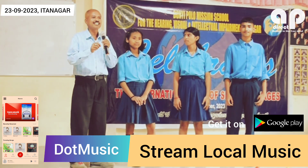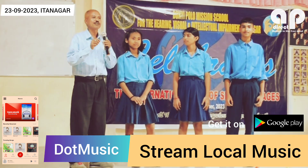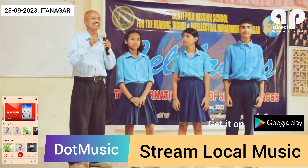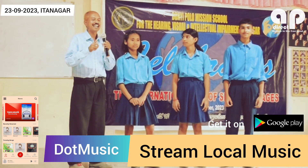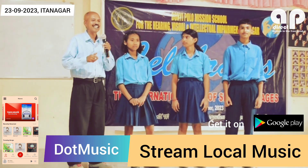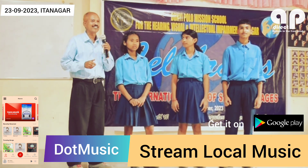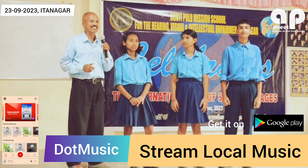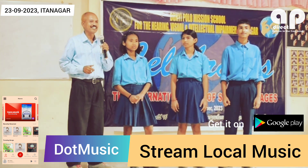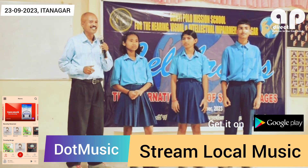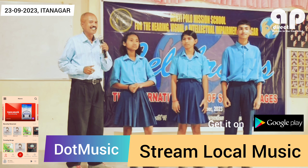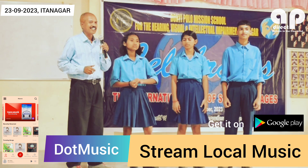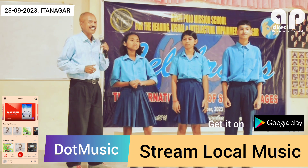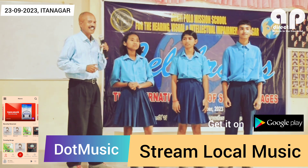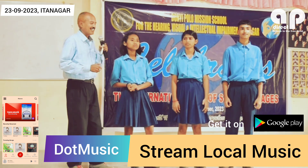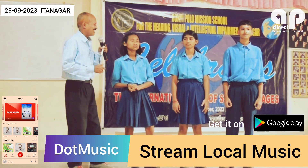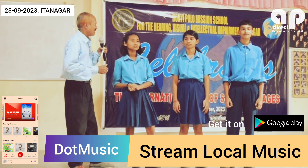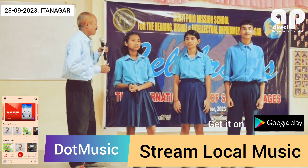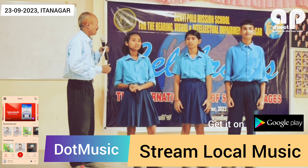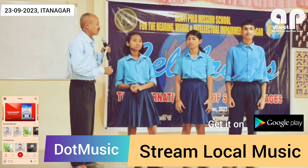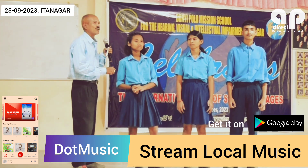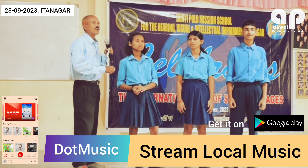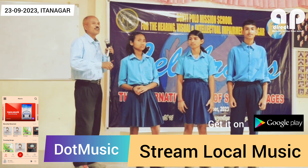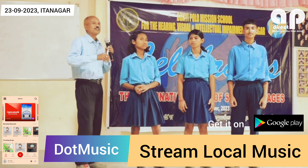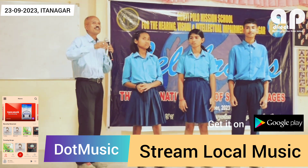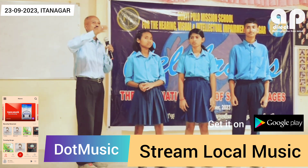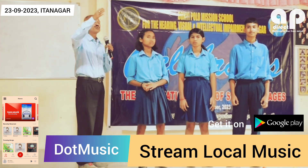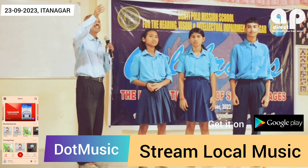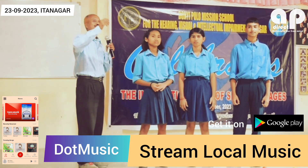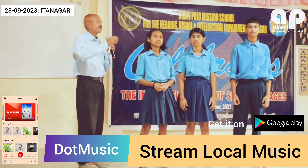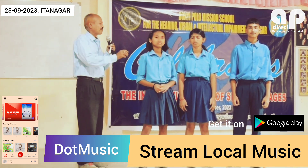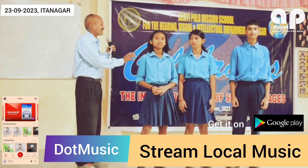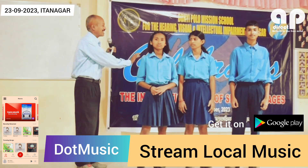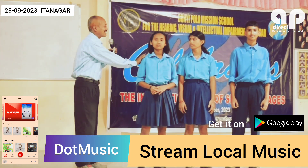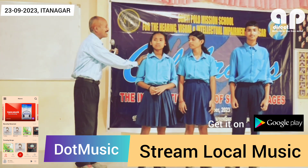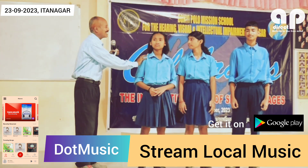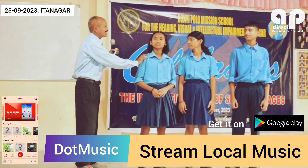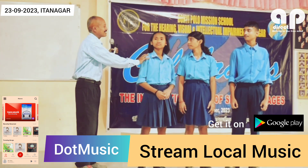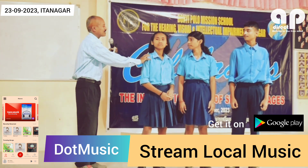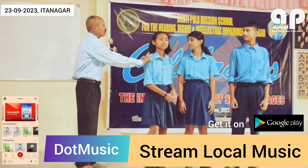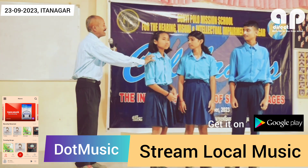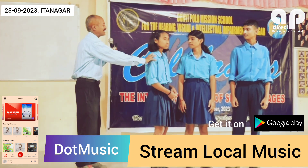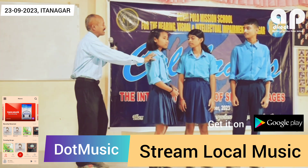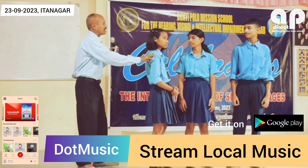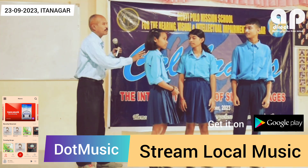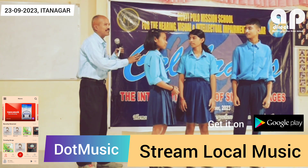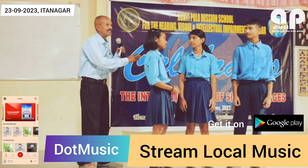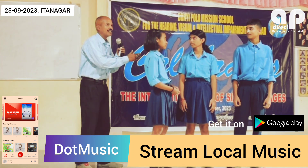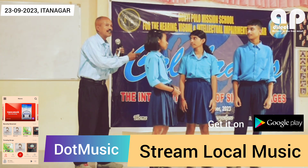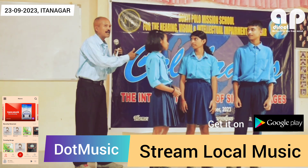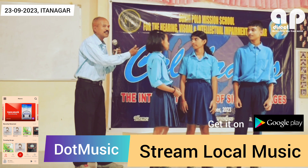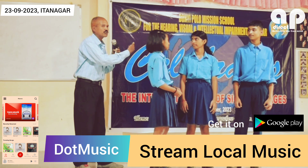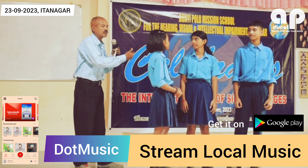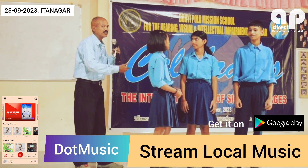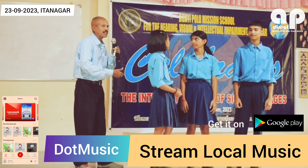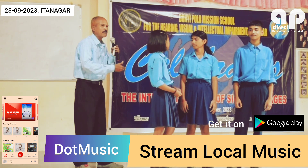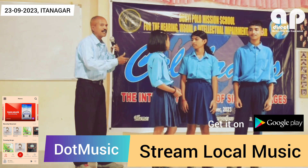of sign language. तो स्टूडेंट्स देखिए ये सुन नहीं सकता, अगर पीछे से अगर हम इसको क्वेश्चन, इफ आई